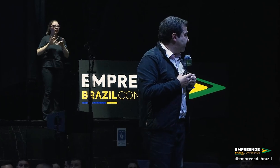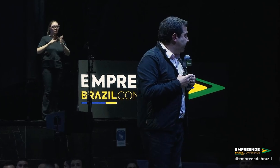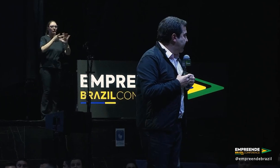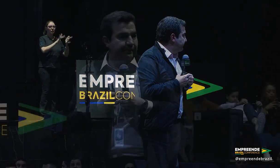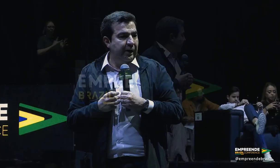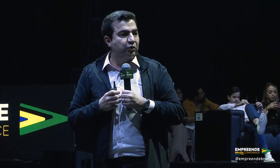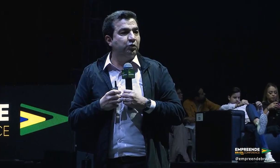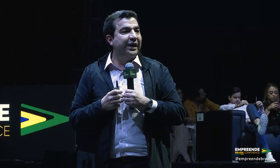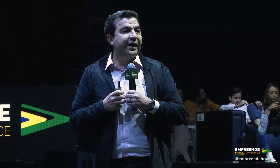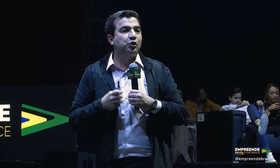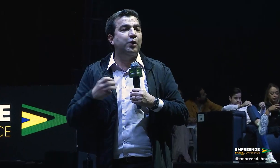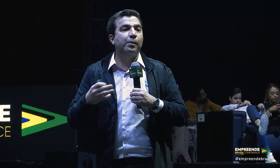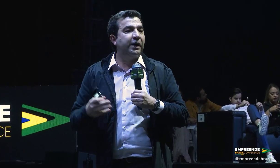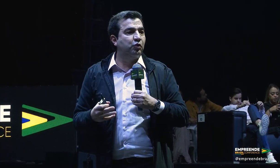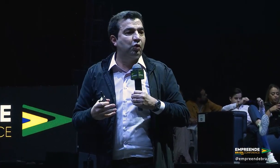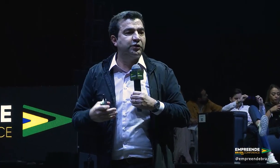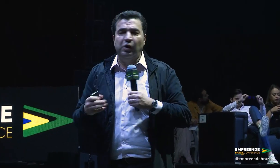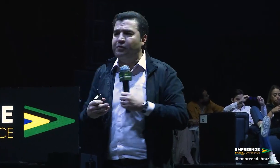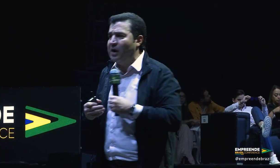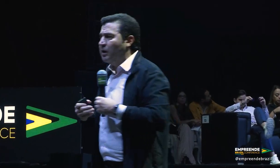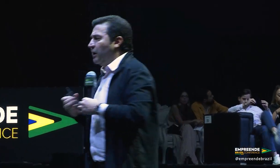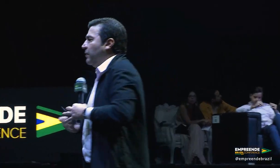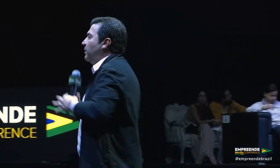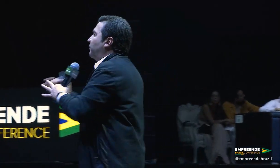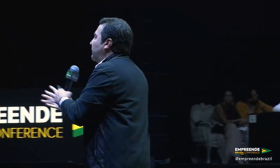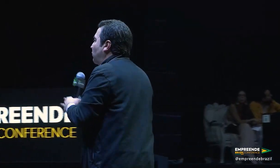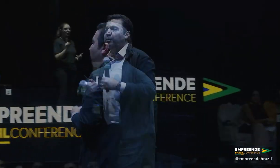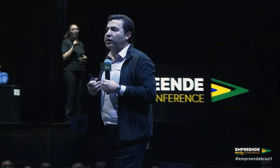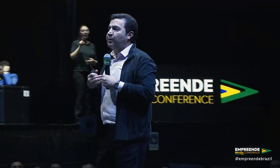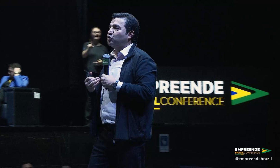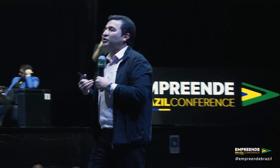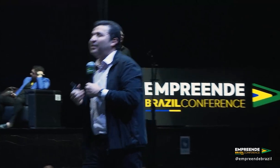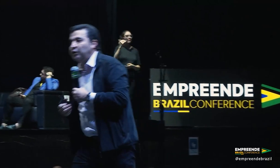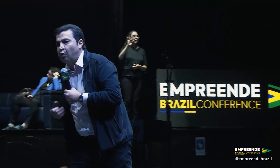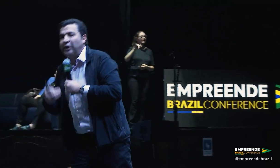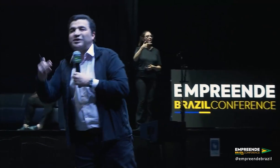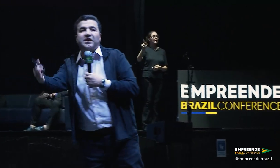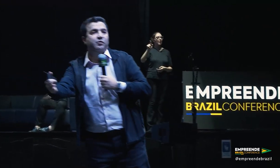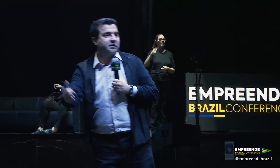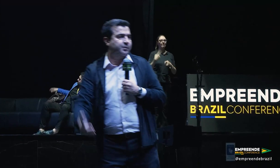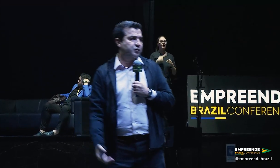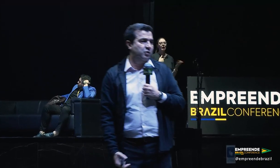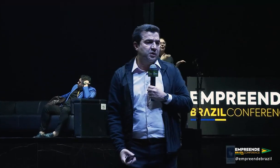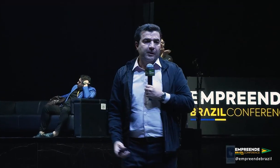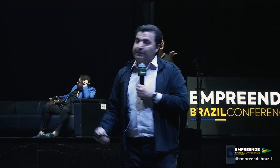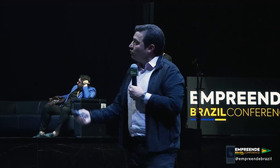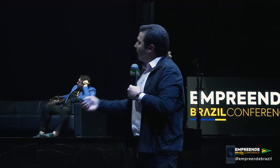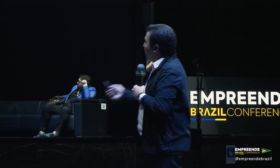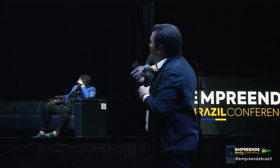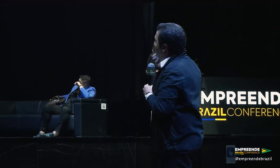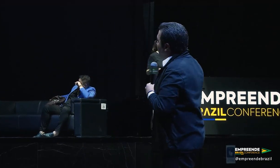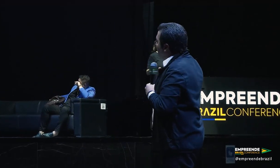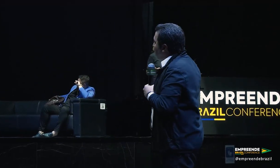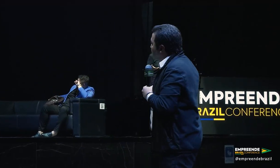fãs eu não tenho cliente que me comprando coisa eu tenho um fã que faz o por quê Porque eu sou servidor eu sirvo essas pessoas eu